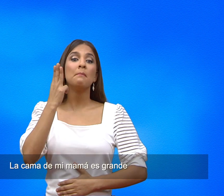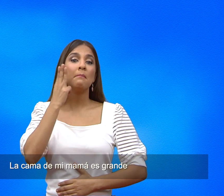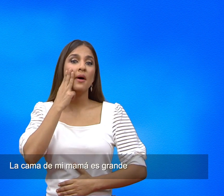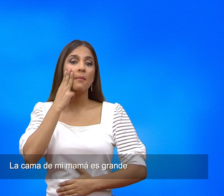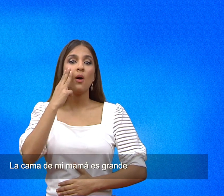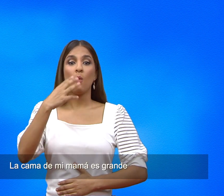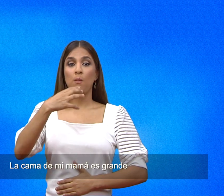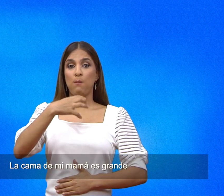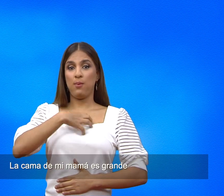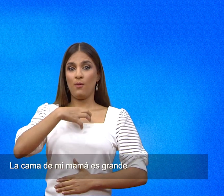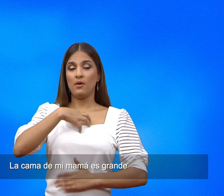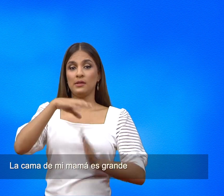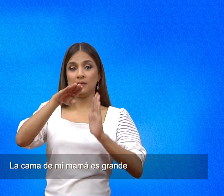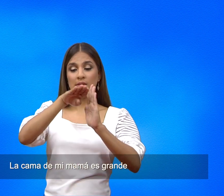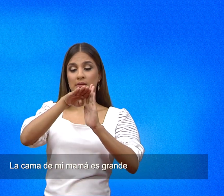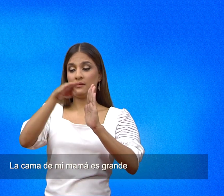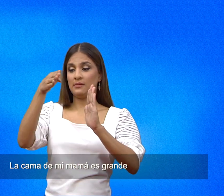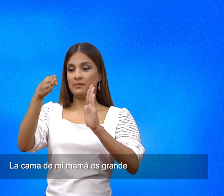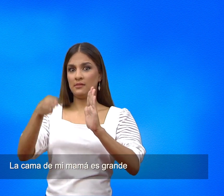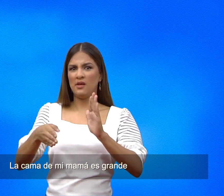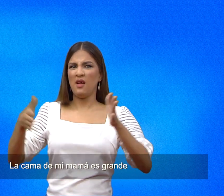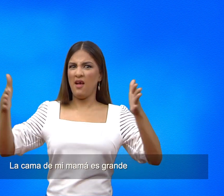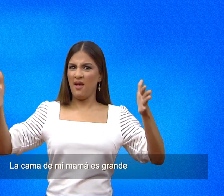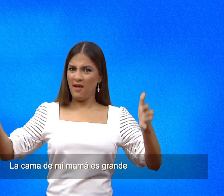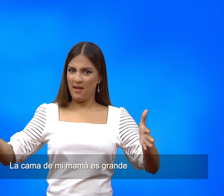la cámara de mi mamá es grande